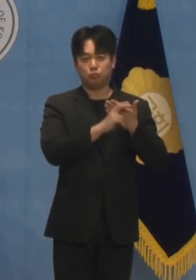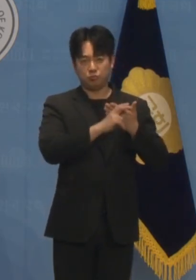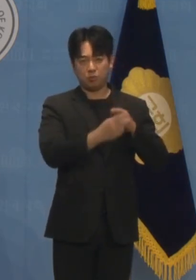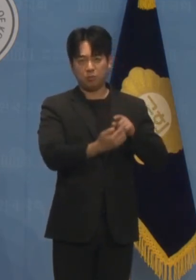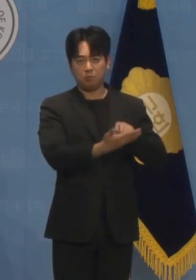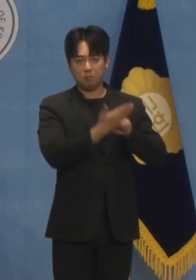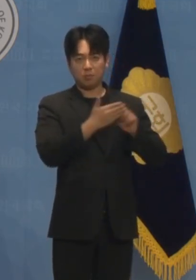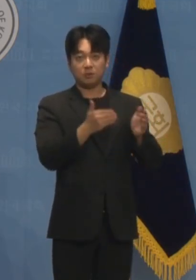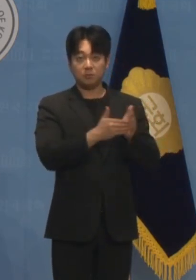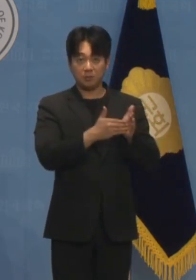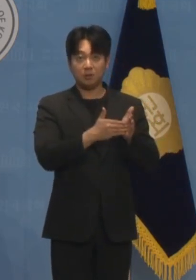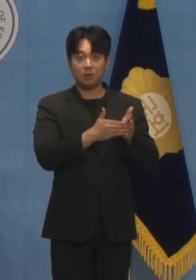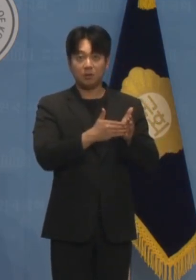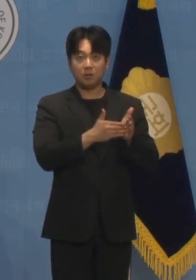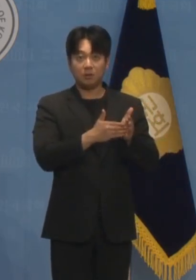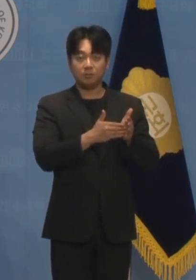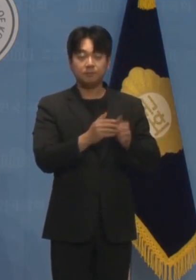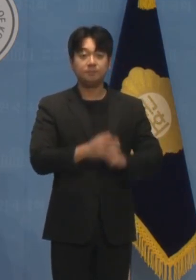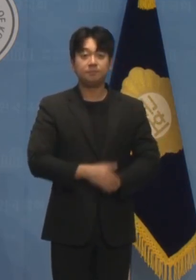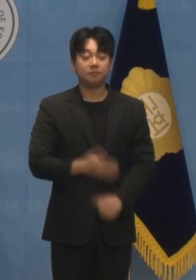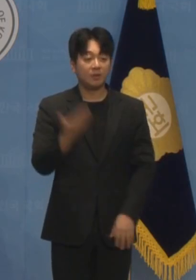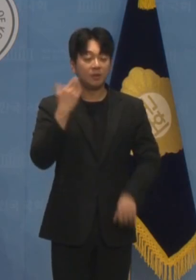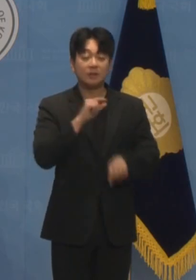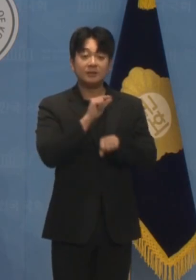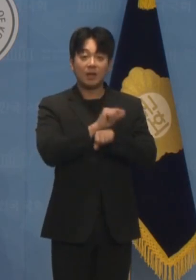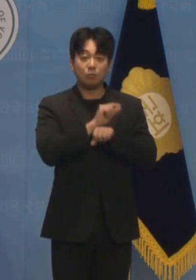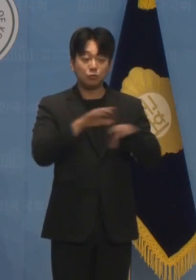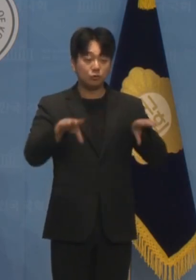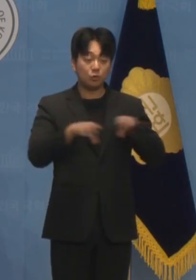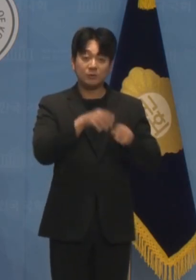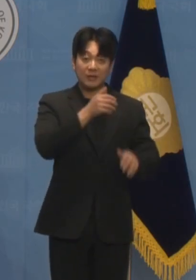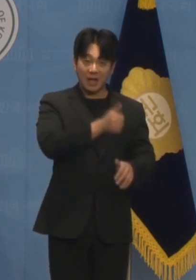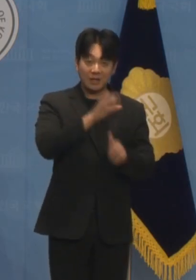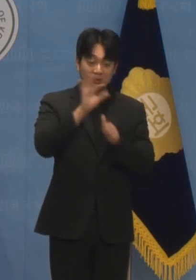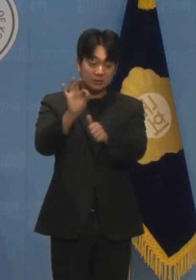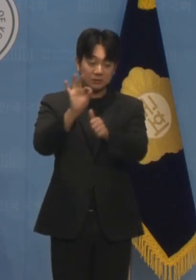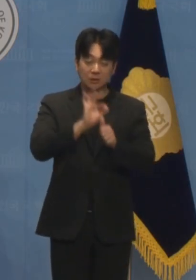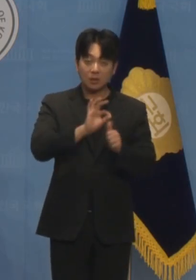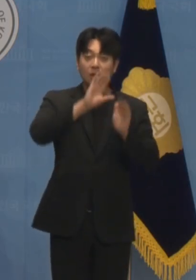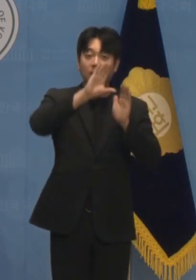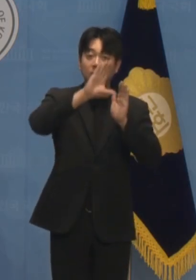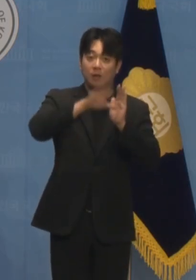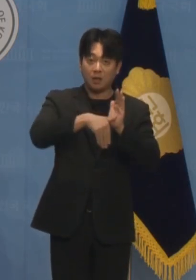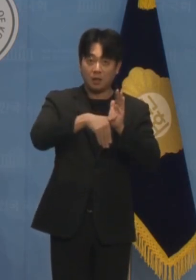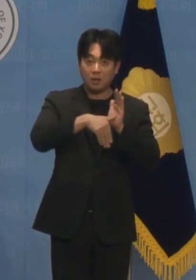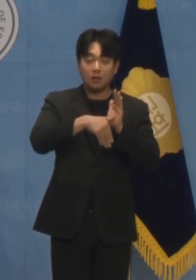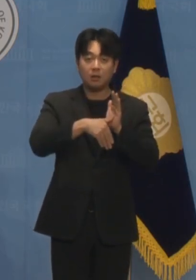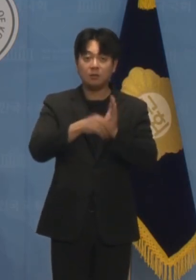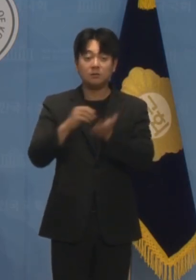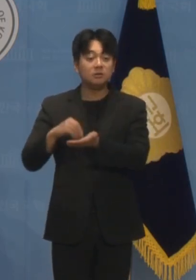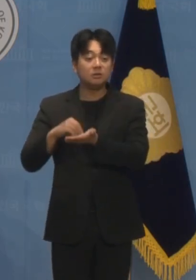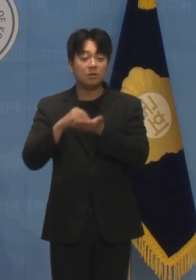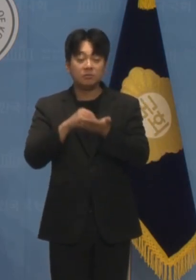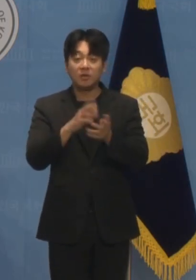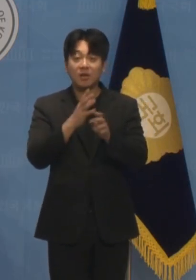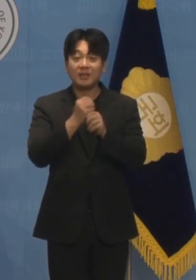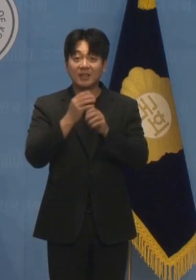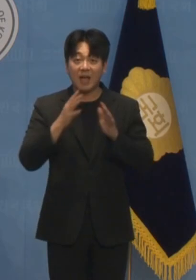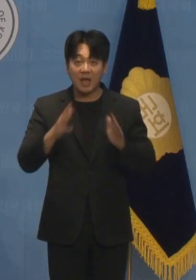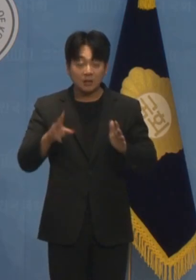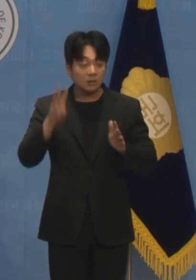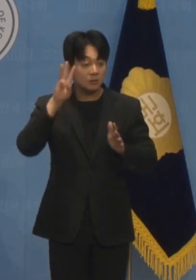2017년 사무차장, 부총장, 정책연구센터장 채용 시에는 지원서 접수 기간을 단